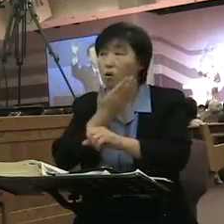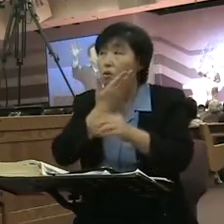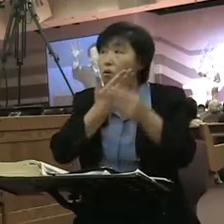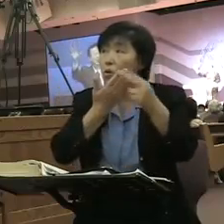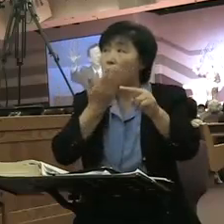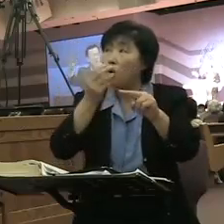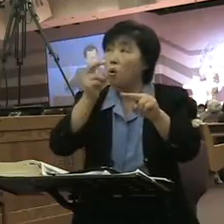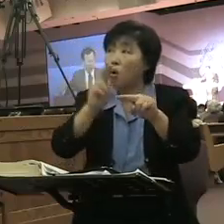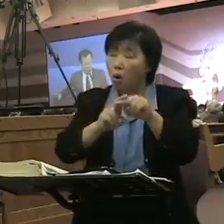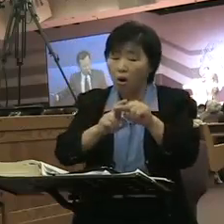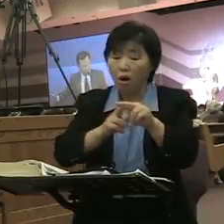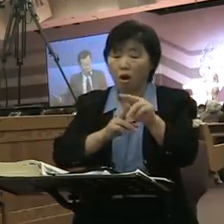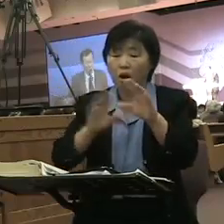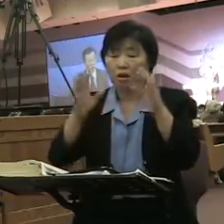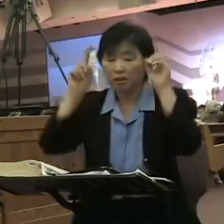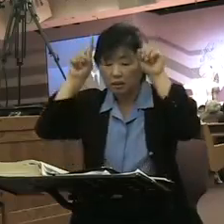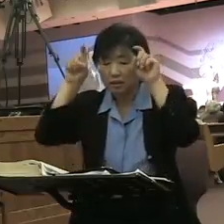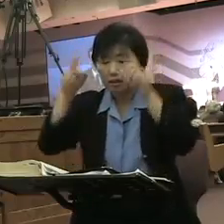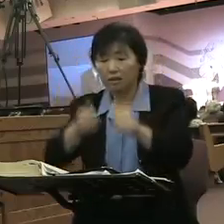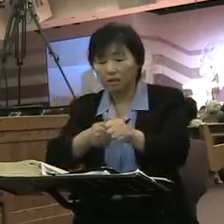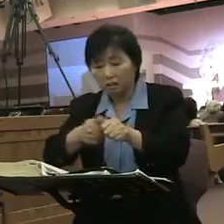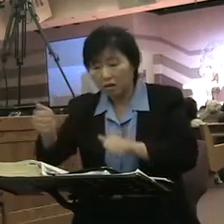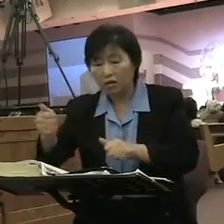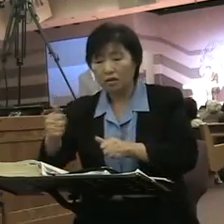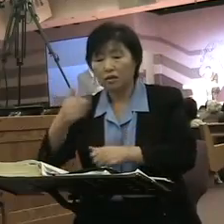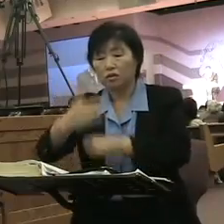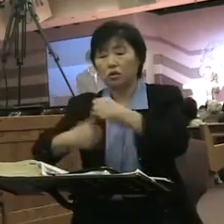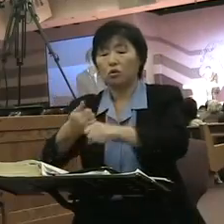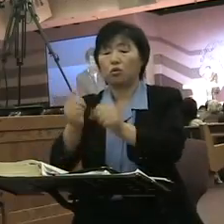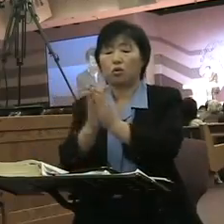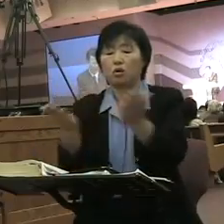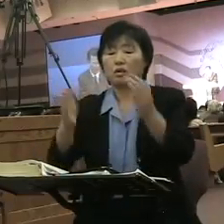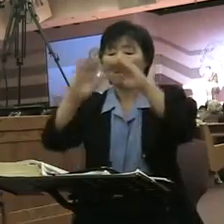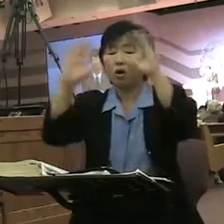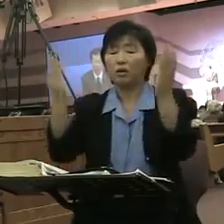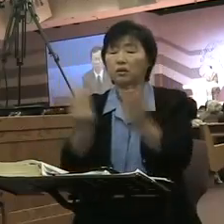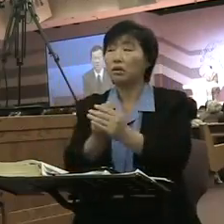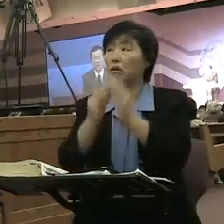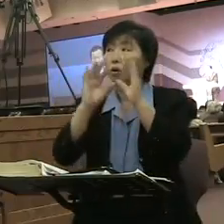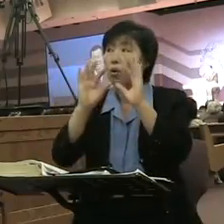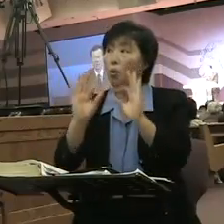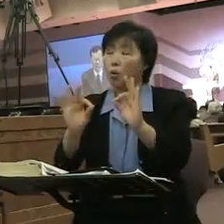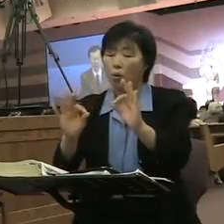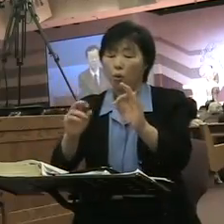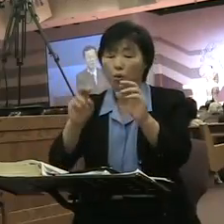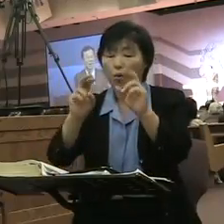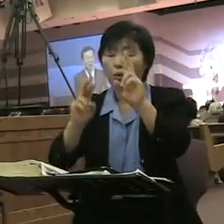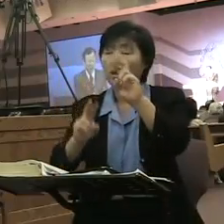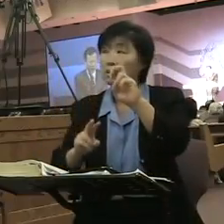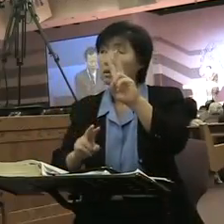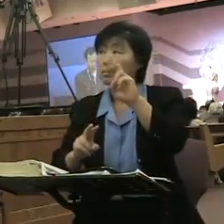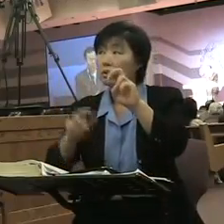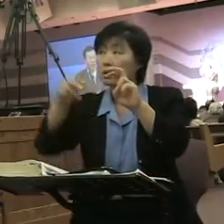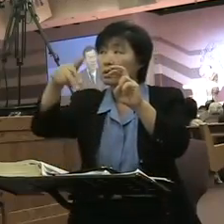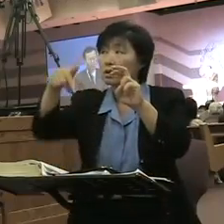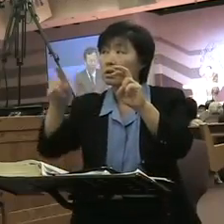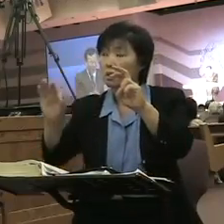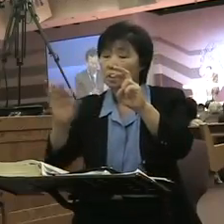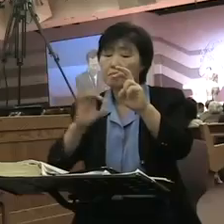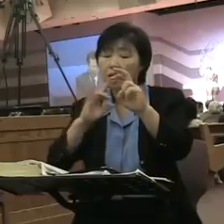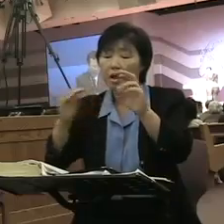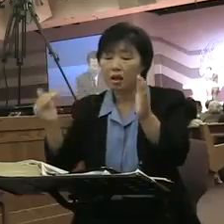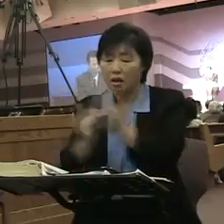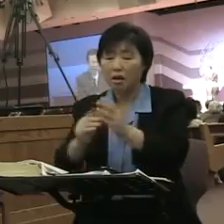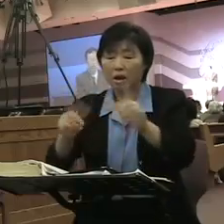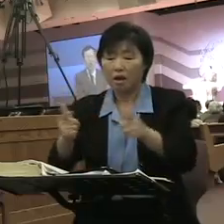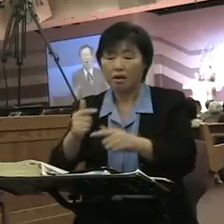양이 승리하시는 것을 성경 전체를 통해 보기 때문에 우리가 보는 창세기 22장은 22장에서 끝나는 것만이 아니고